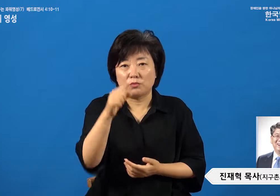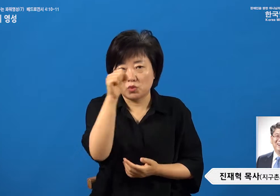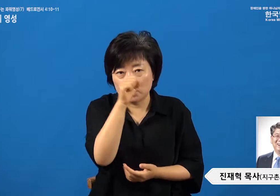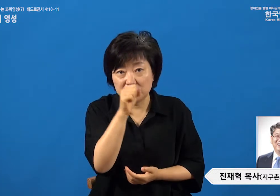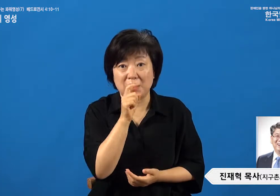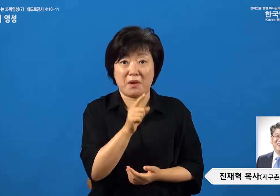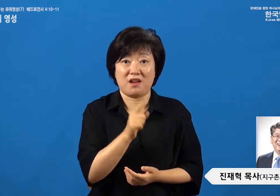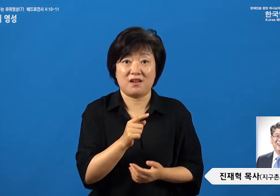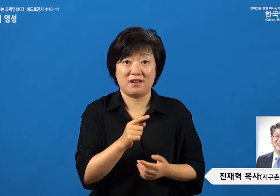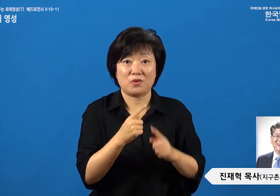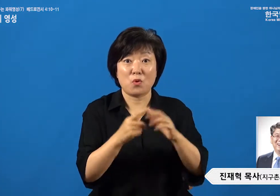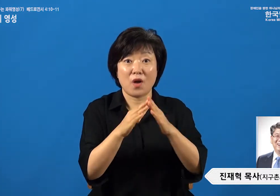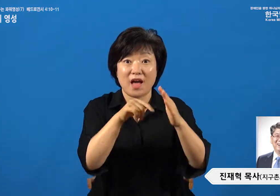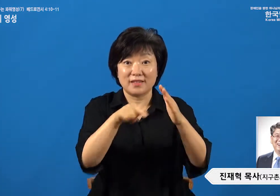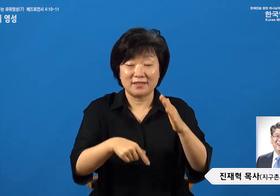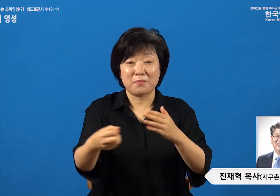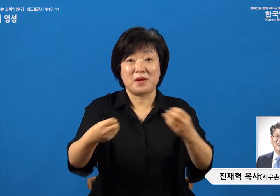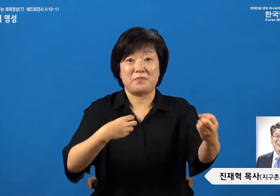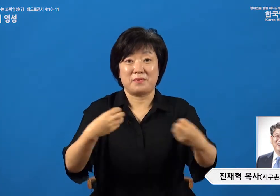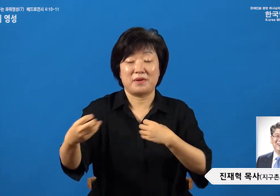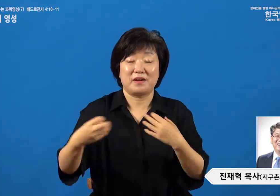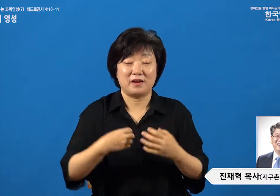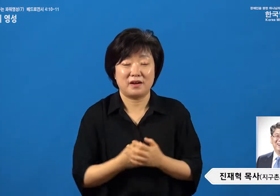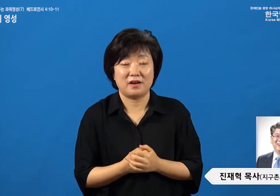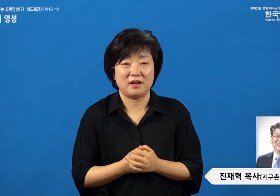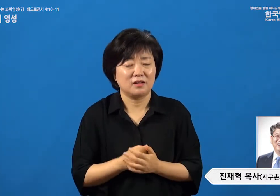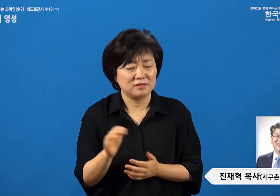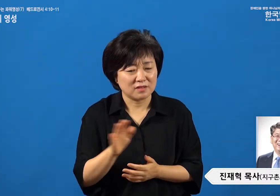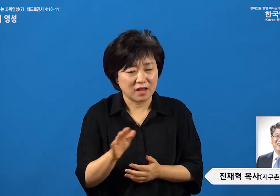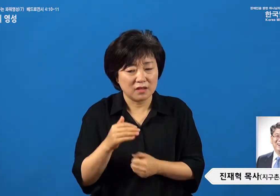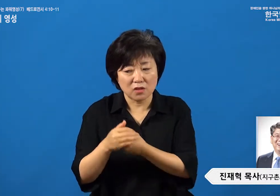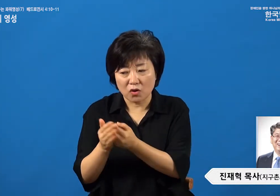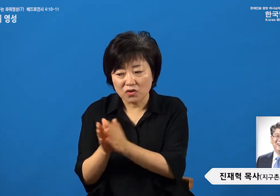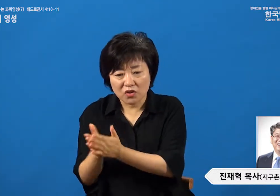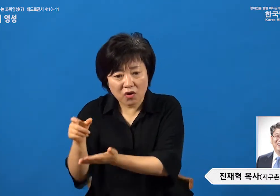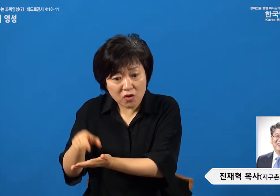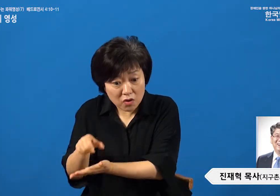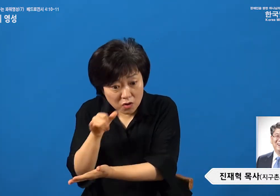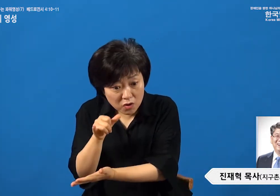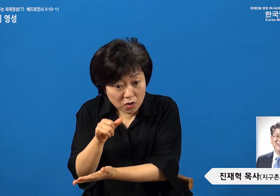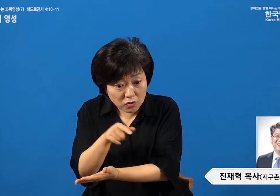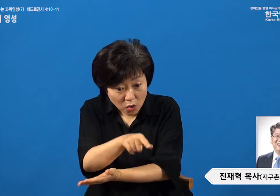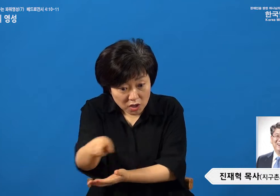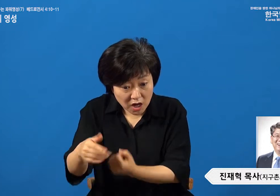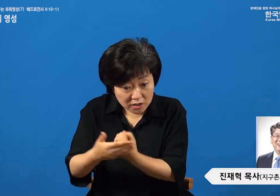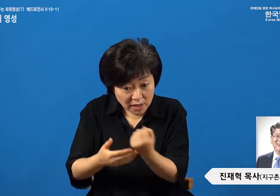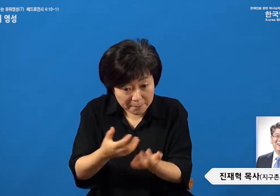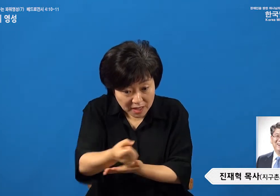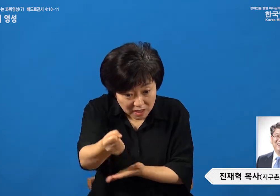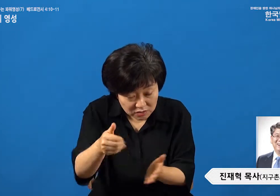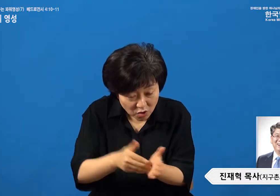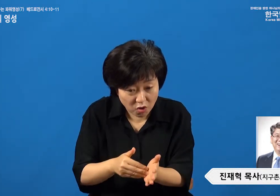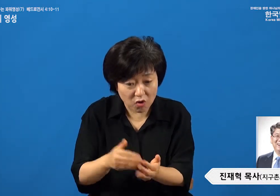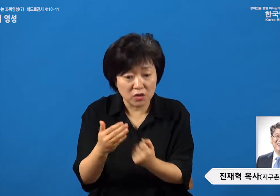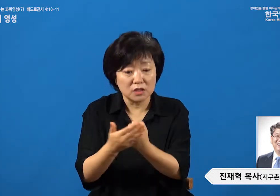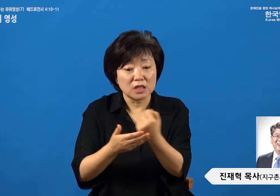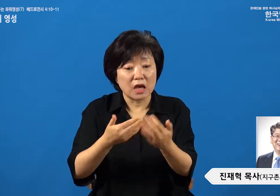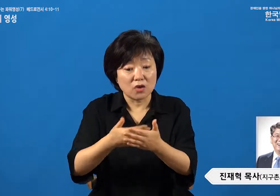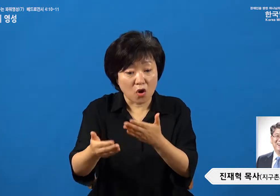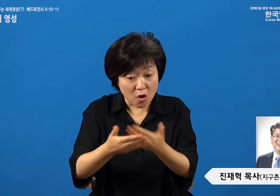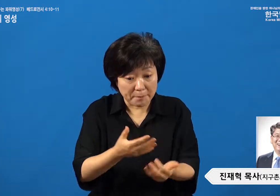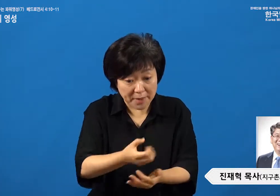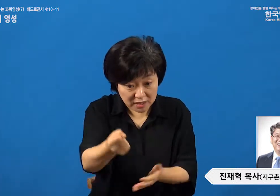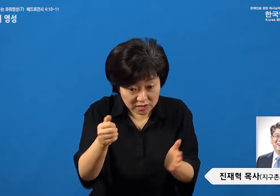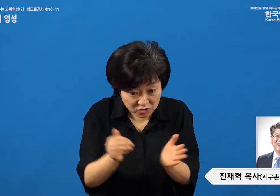너무 좋습니다. 오늘 성경은 그런 우리를 향해 이렇게 말씀하고 있습니다. 은혜 받았다면, 은혜를